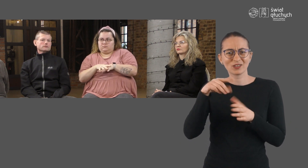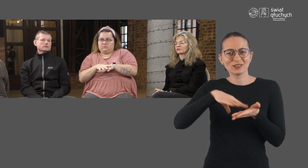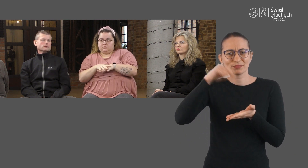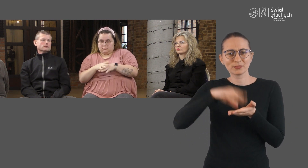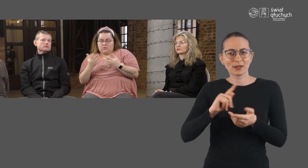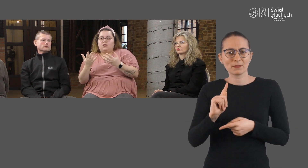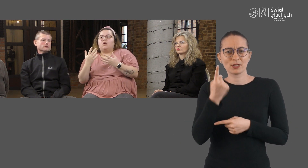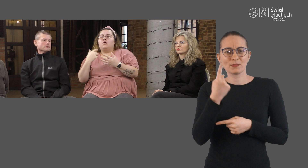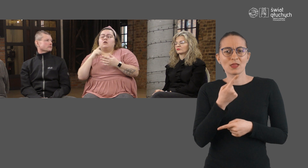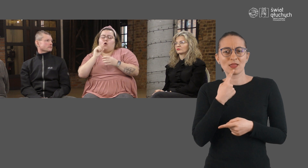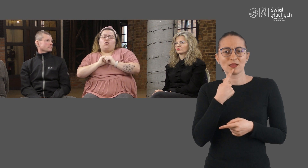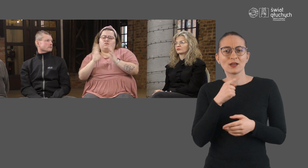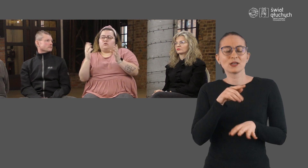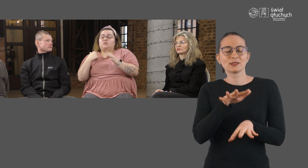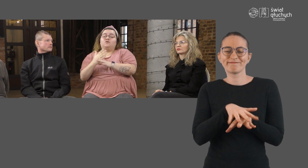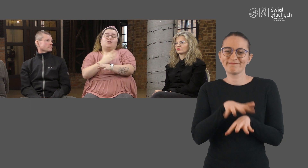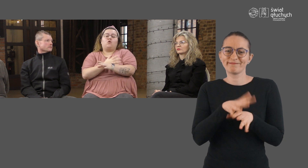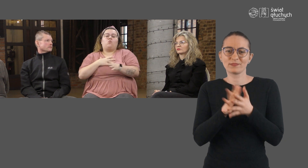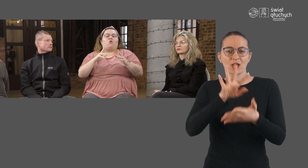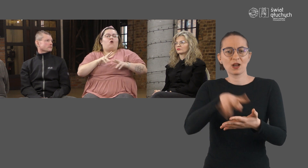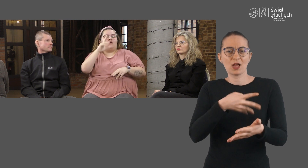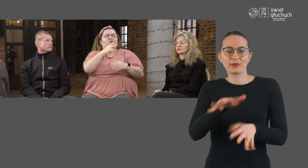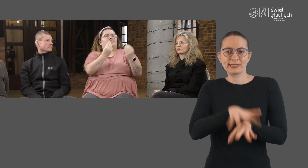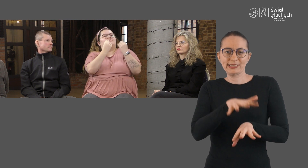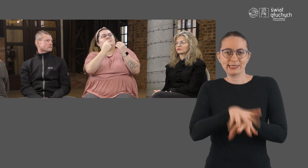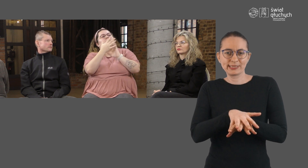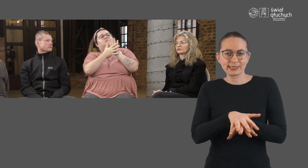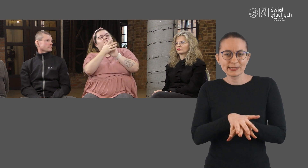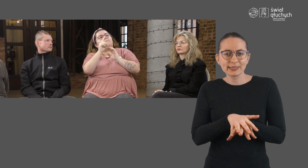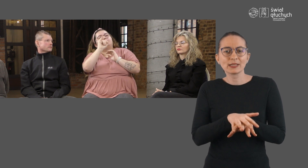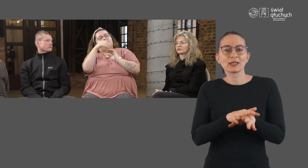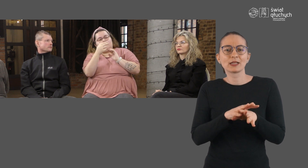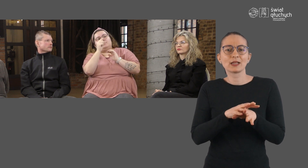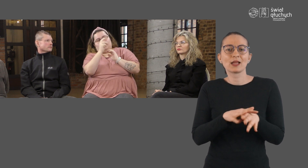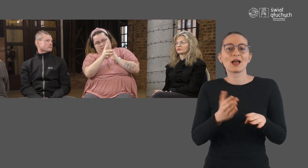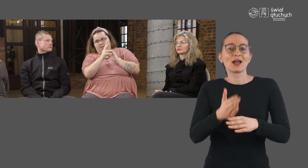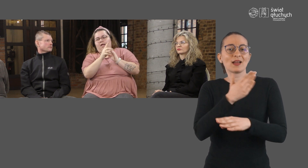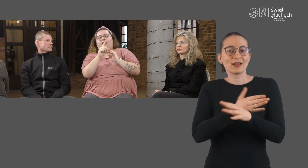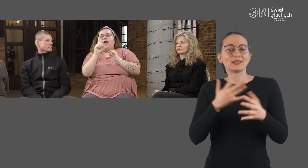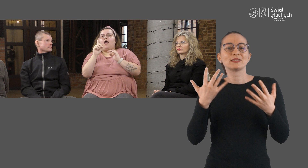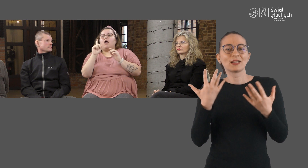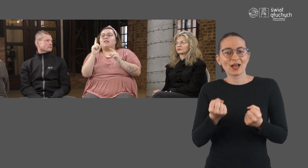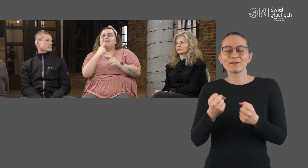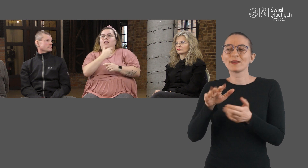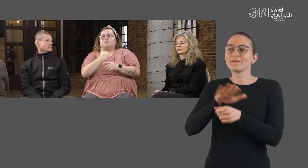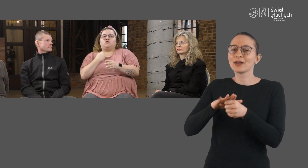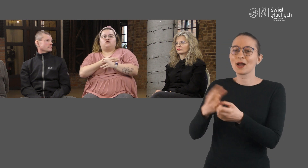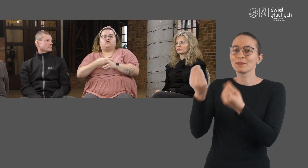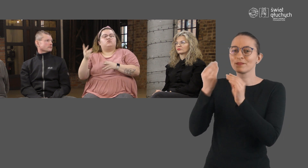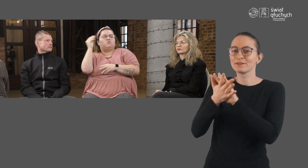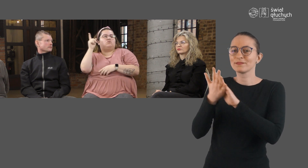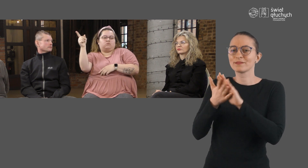pierwszym moim językiem był SJM. Oczywiście wcześniej z rodzicami migaliśmy w domu w